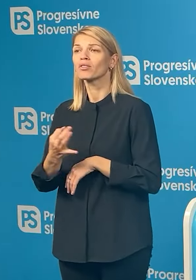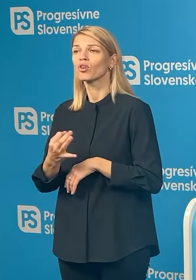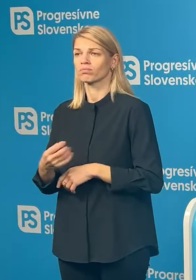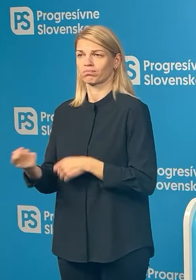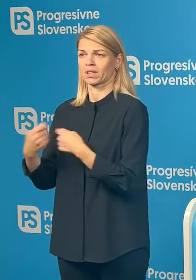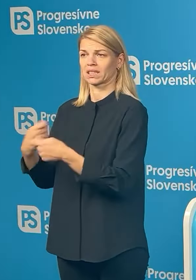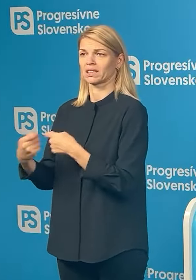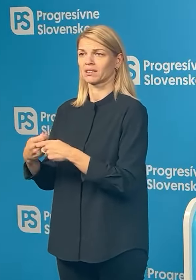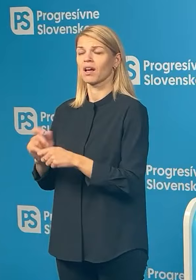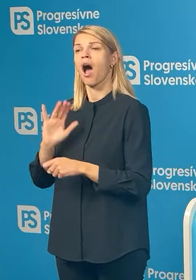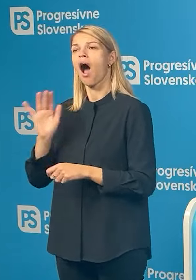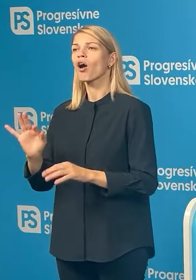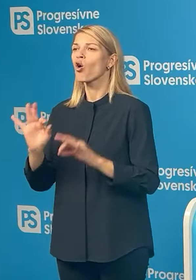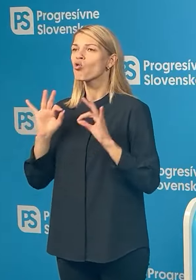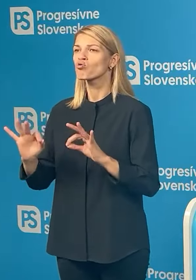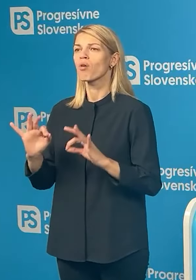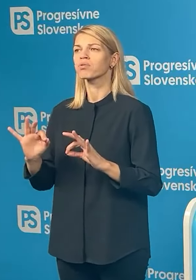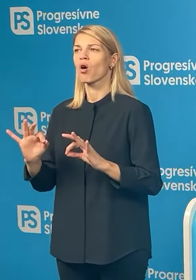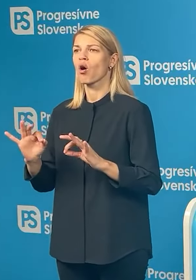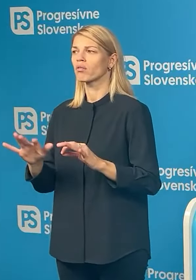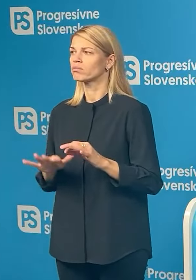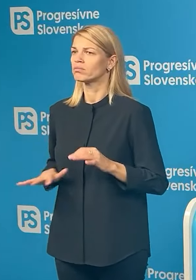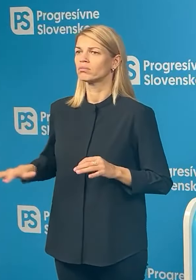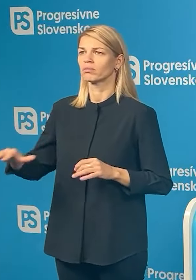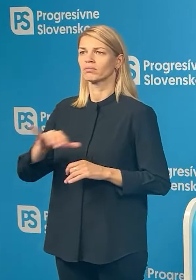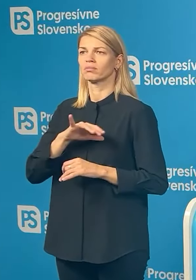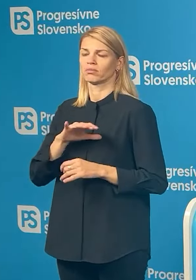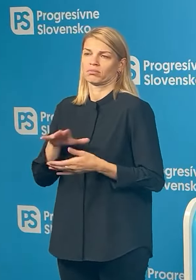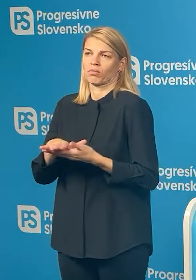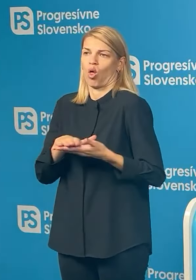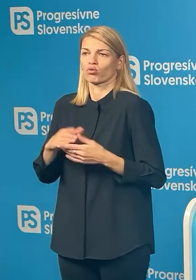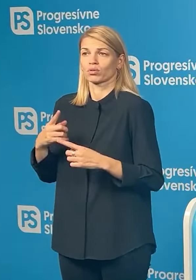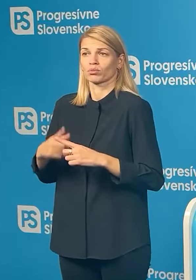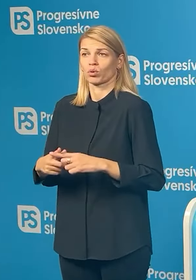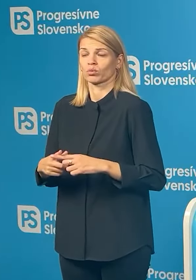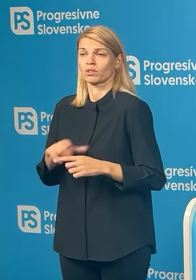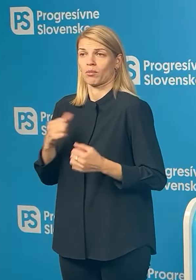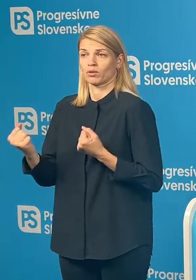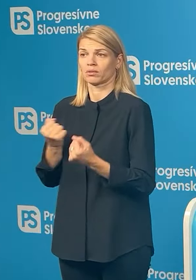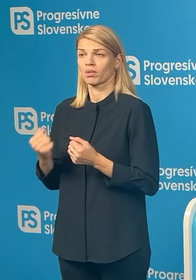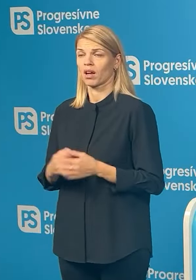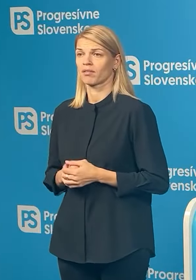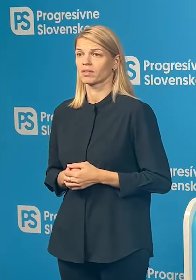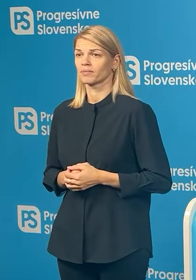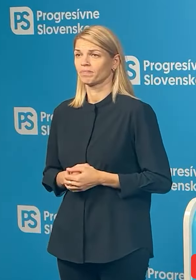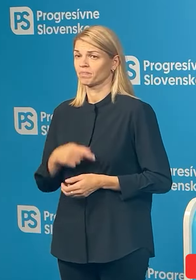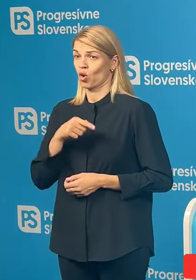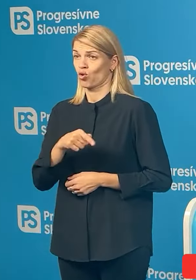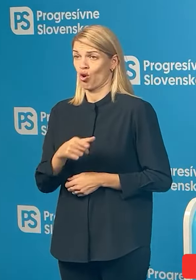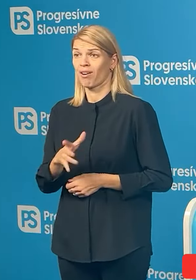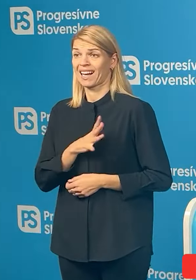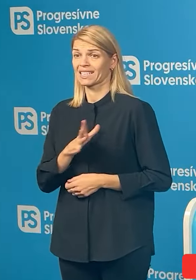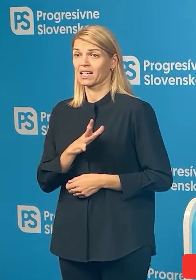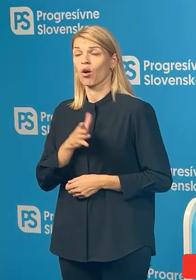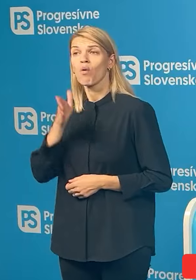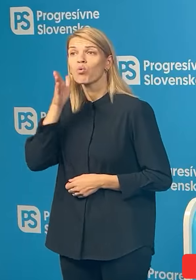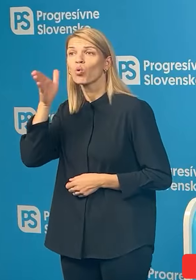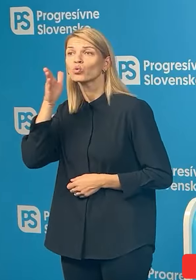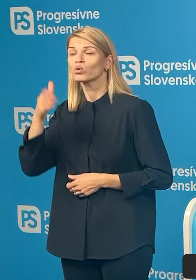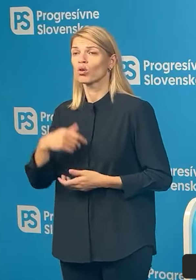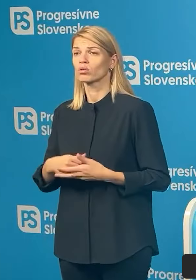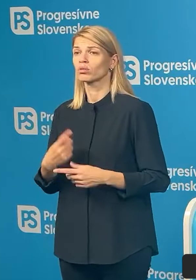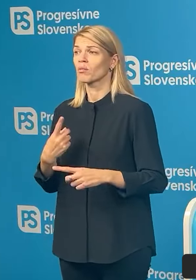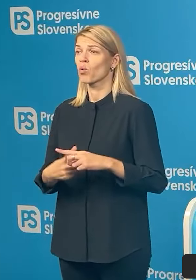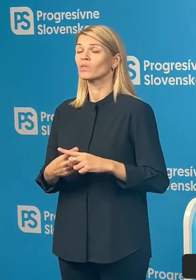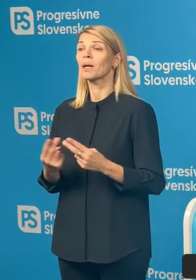dobrom spoločnosti, životného prostredia a pred samosprávami. No a to je nielen hazard s budúcnosťou, to je aj ďalšia